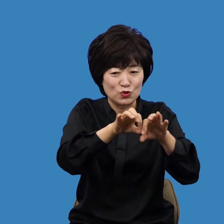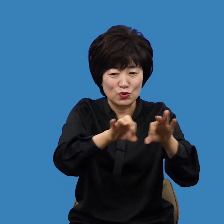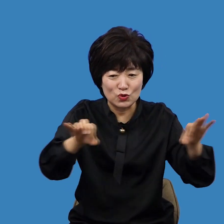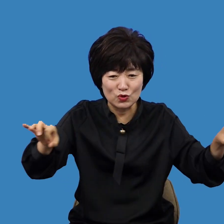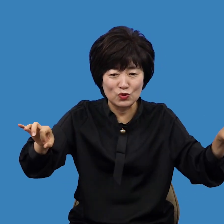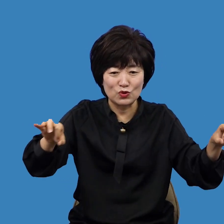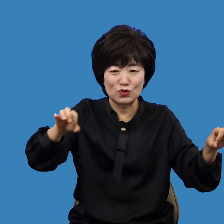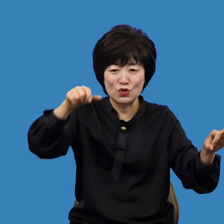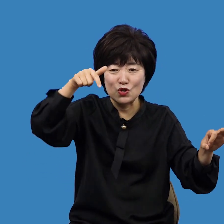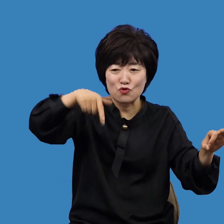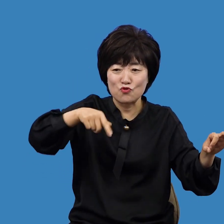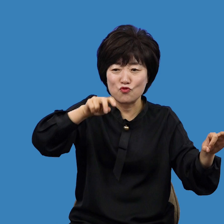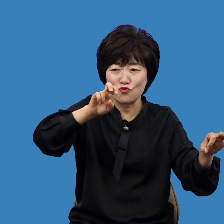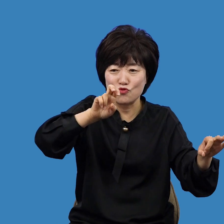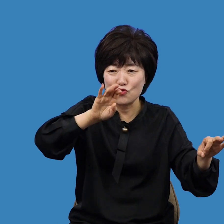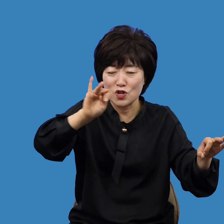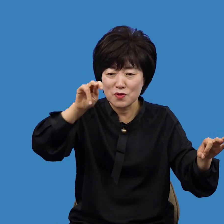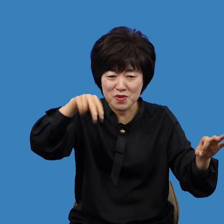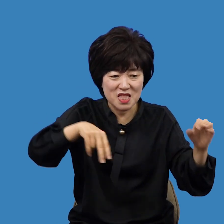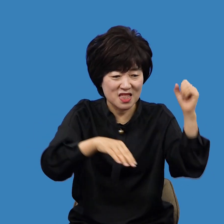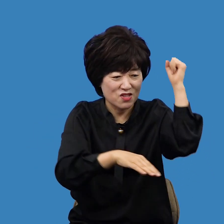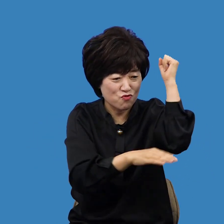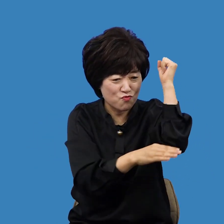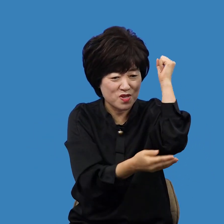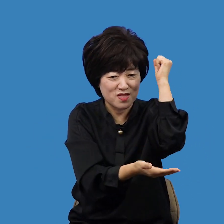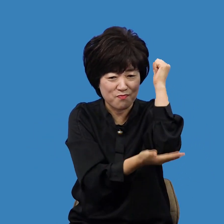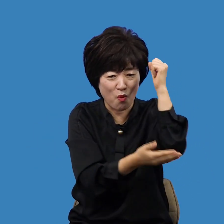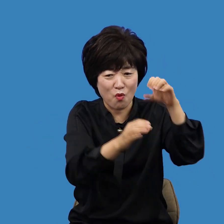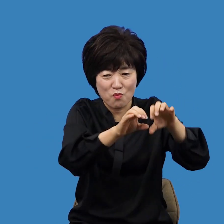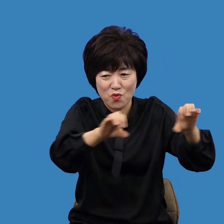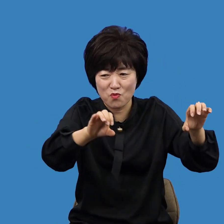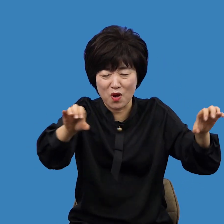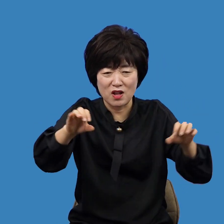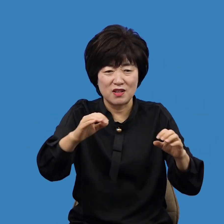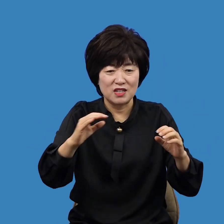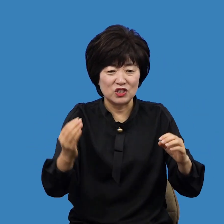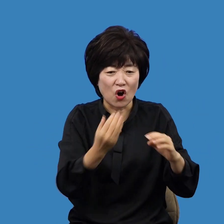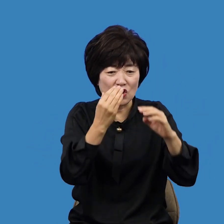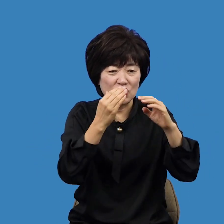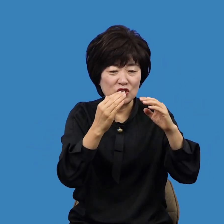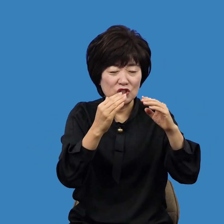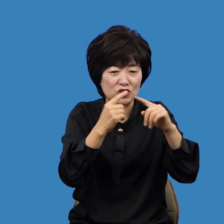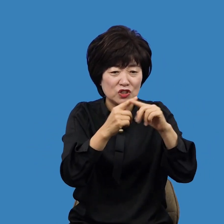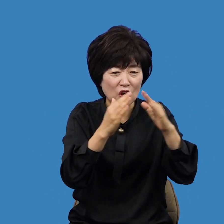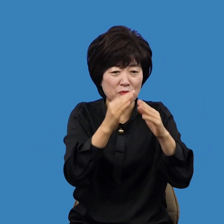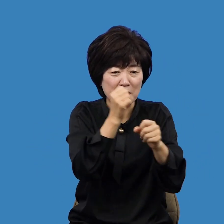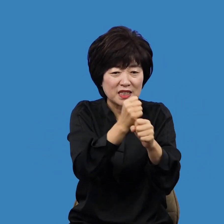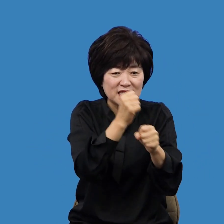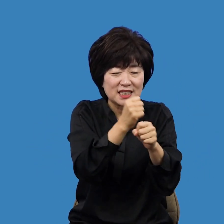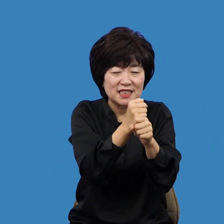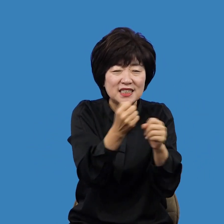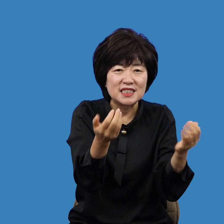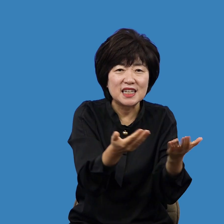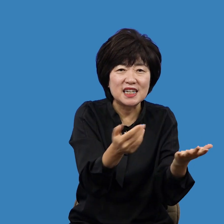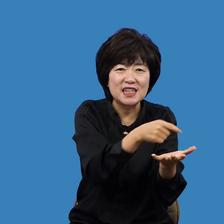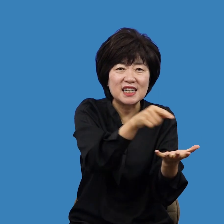감도 안 잡히는데 무슨 큐빗 몇 큐빗. 근데 여러분, 이게 다 뭐예요? 성전 만드는 얘기잖아. 성전. 근데 하나님이 왜 이렇게 성전을